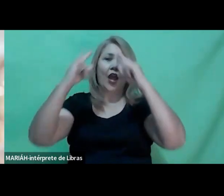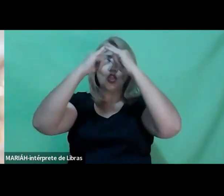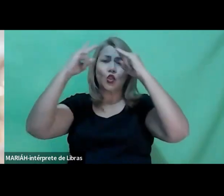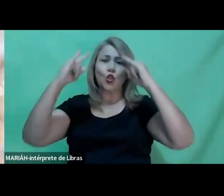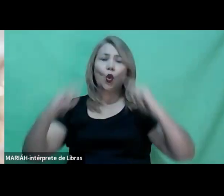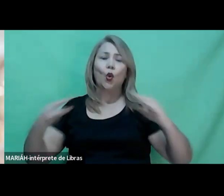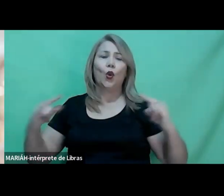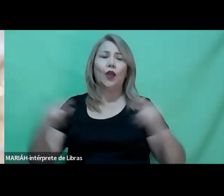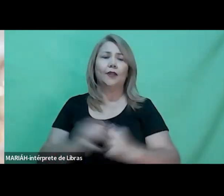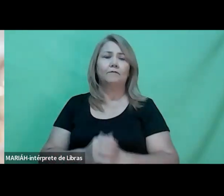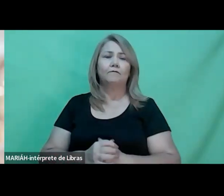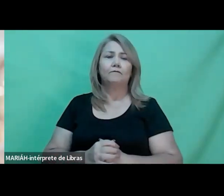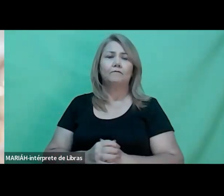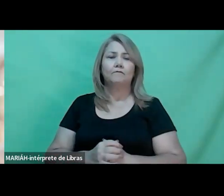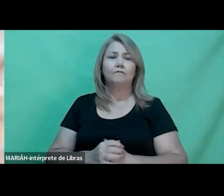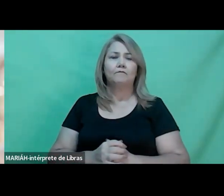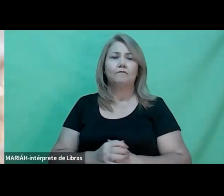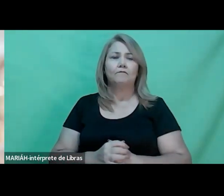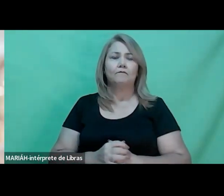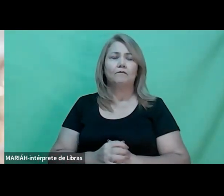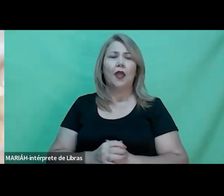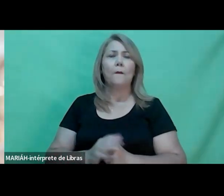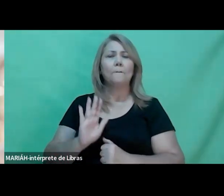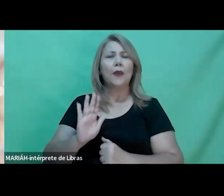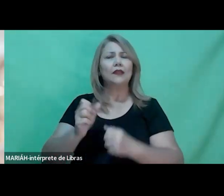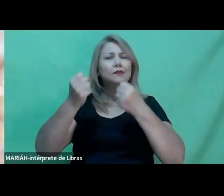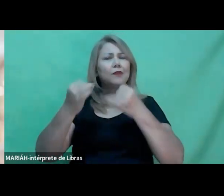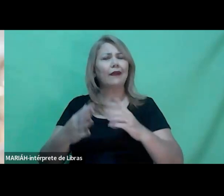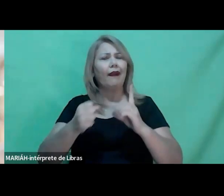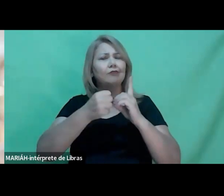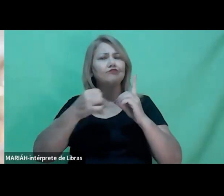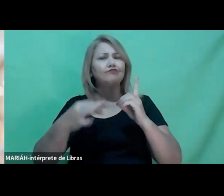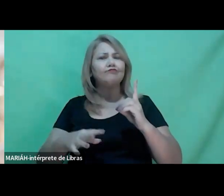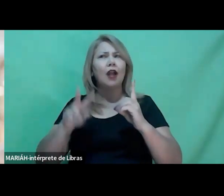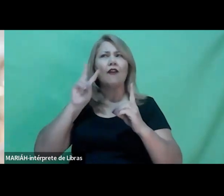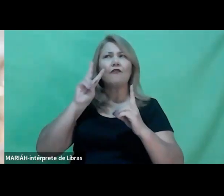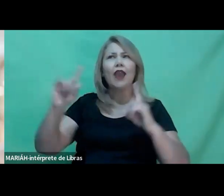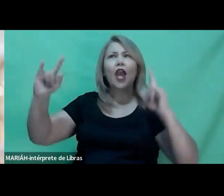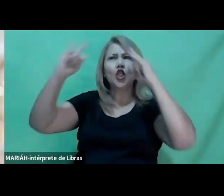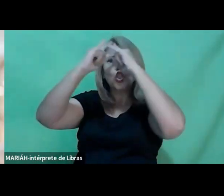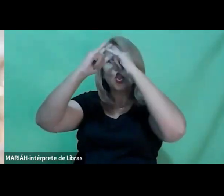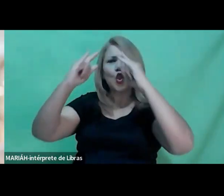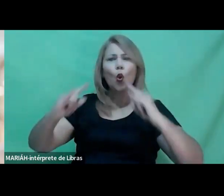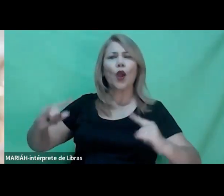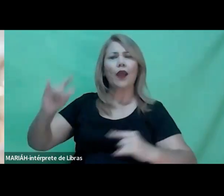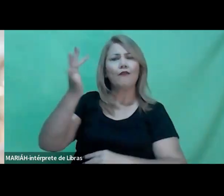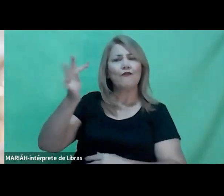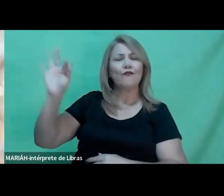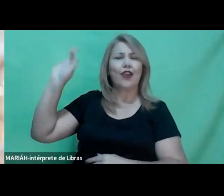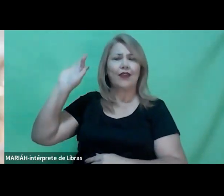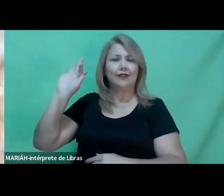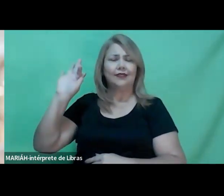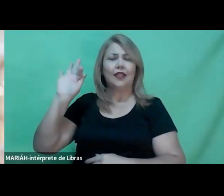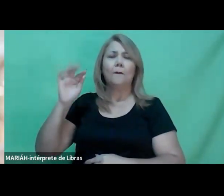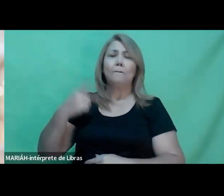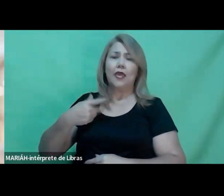qué pasaría si yo hubiera tenido que describir para Miriam Torres por ejemplo mi amiga venezolana a quien